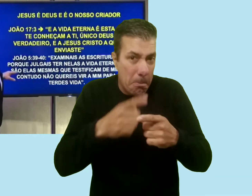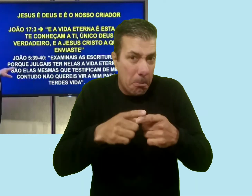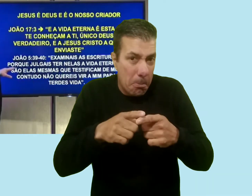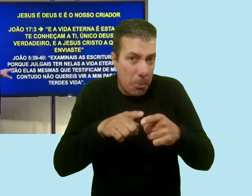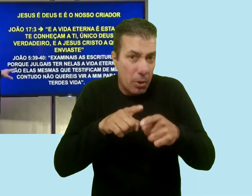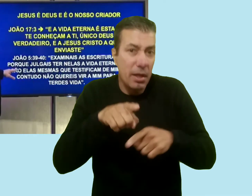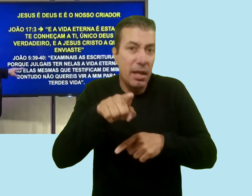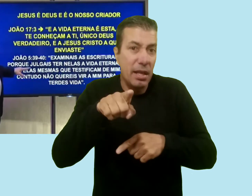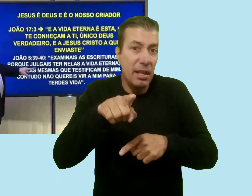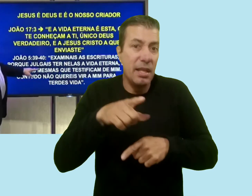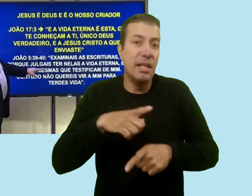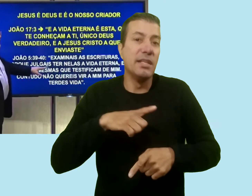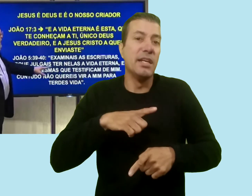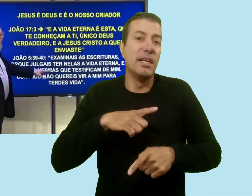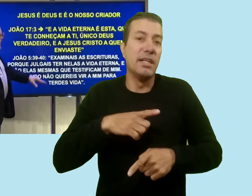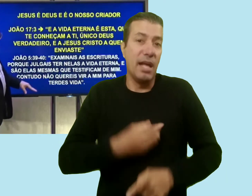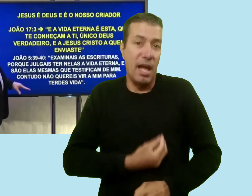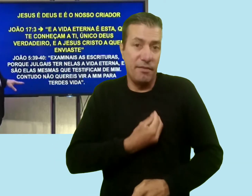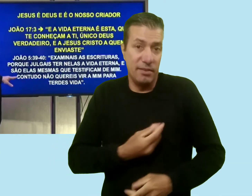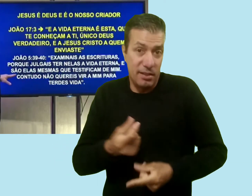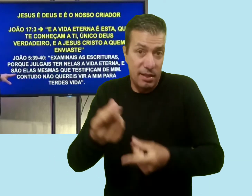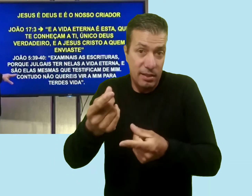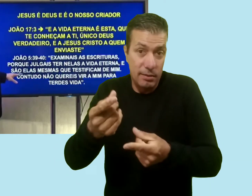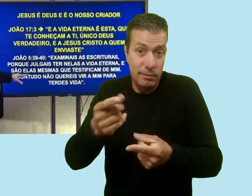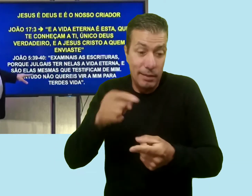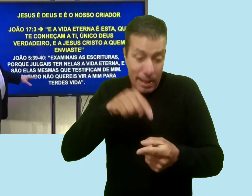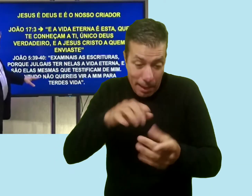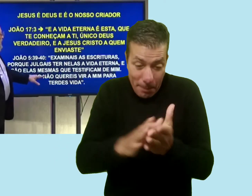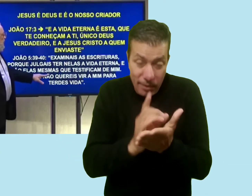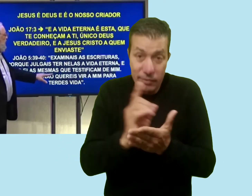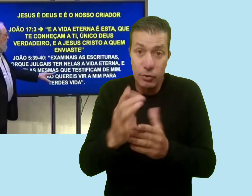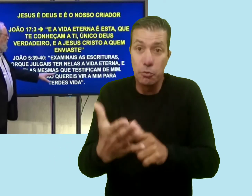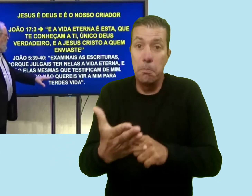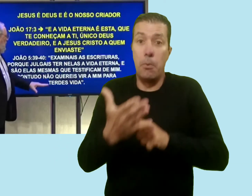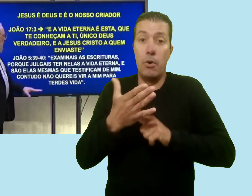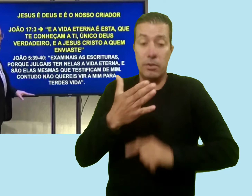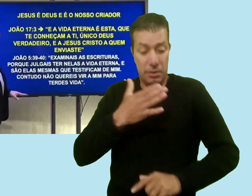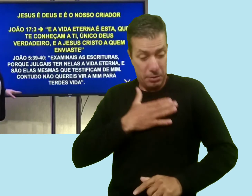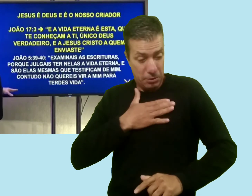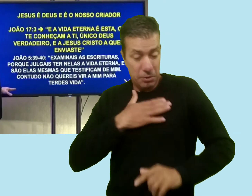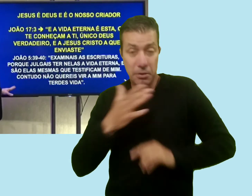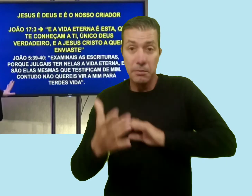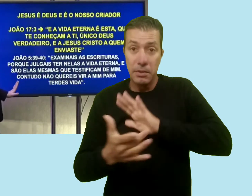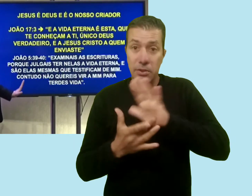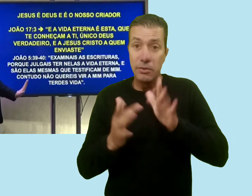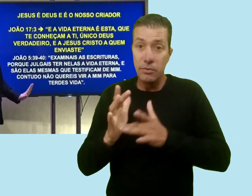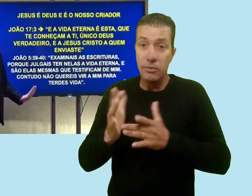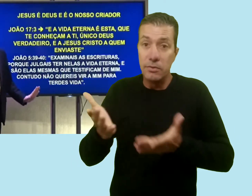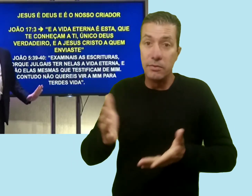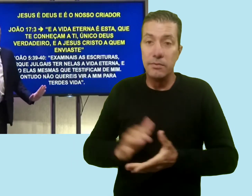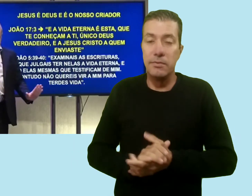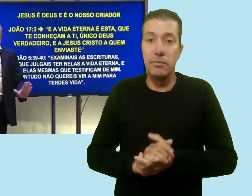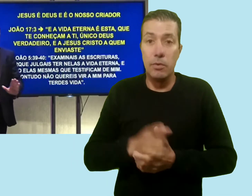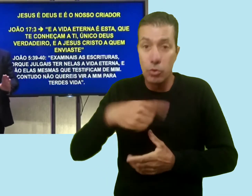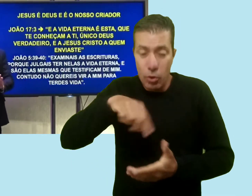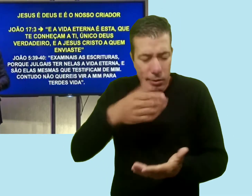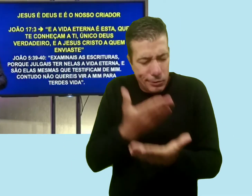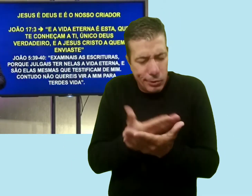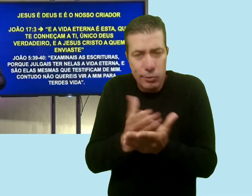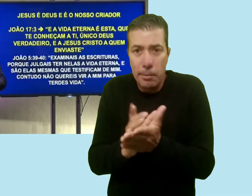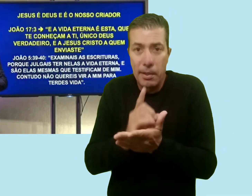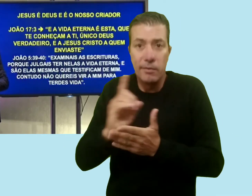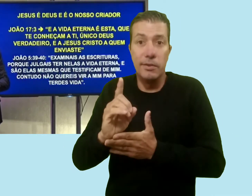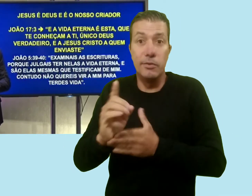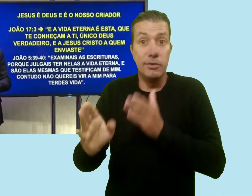Escrituras, porque julgam ter nelas a vida eterna, e são elas mesmas que testificam de mim. Então, quando a gente estuda